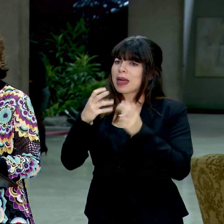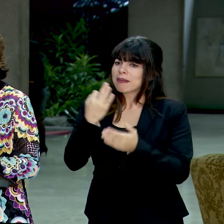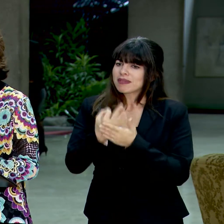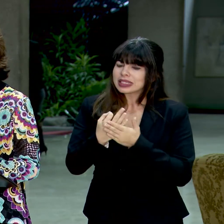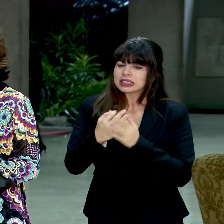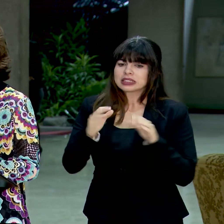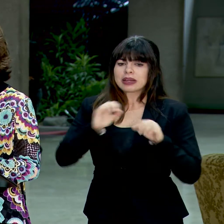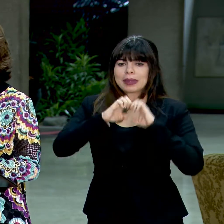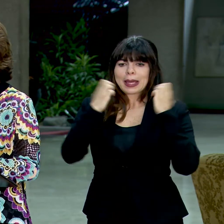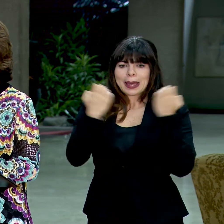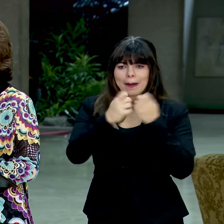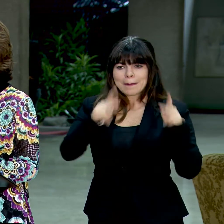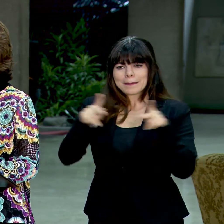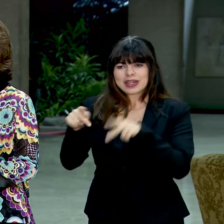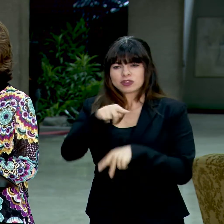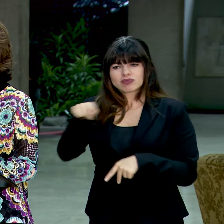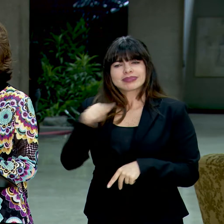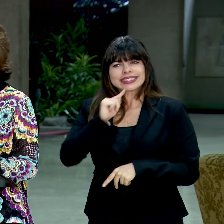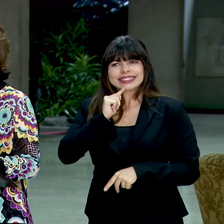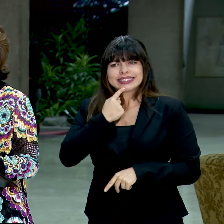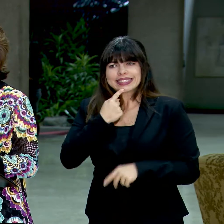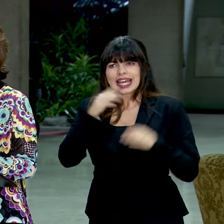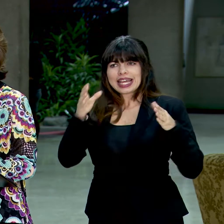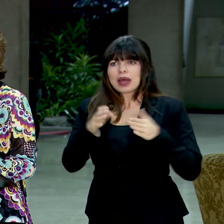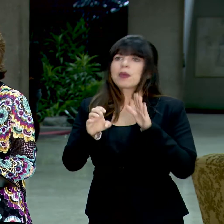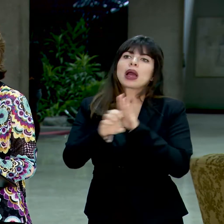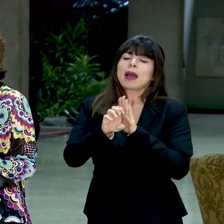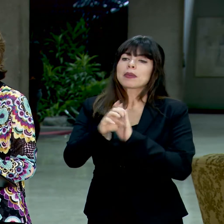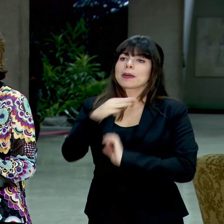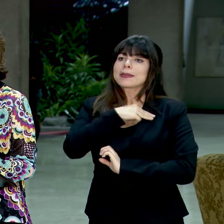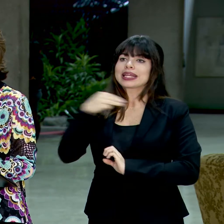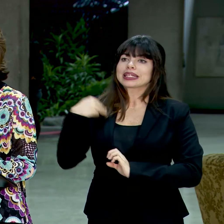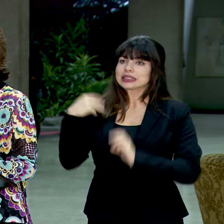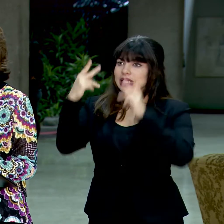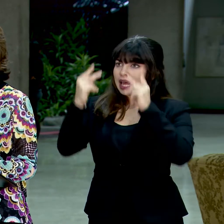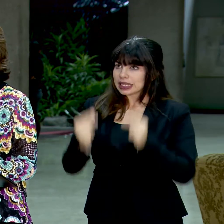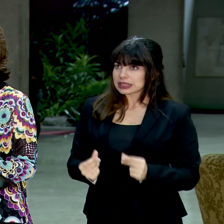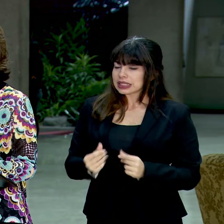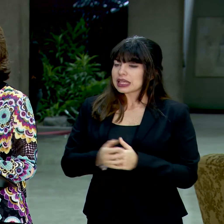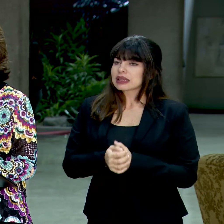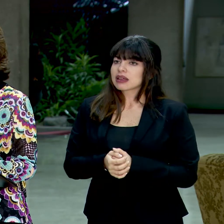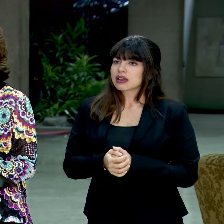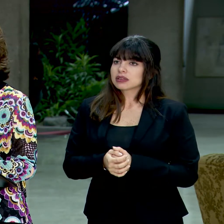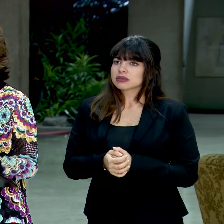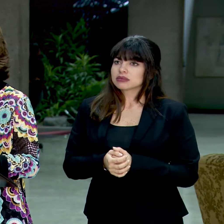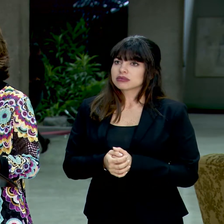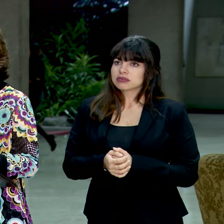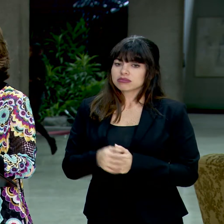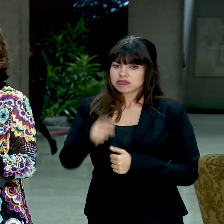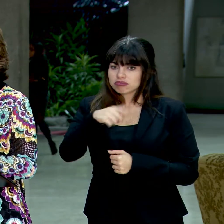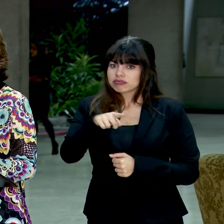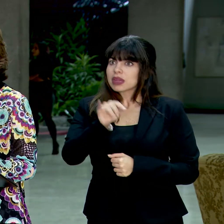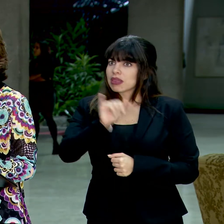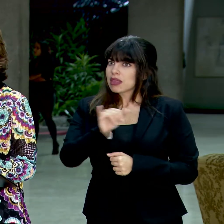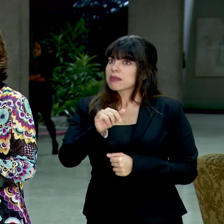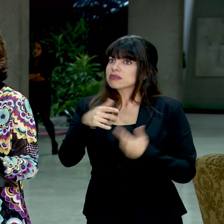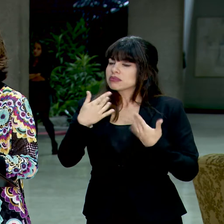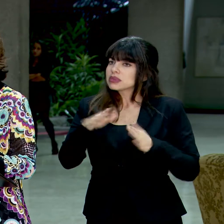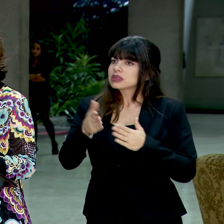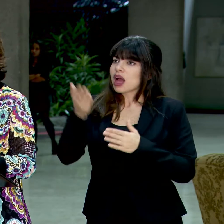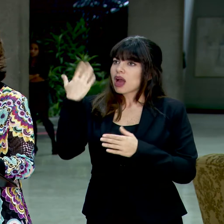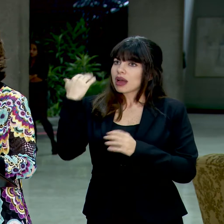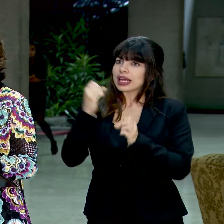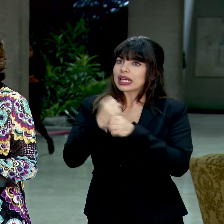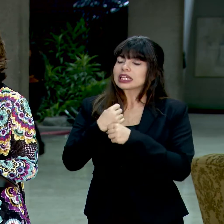un equipo de personas muy serias, entre ellas la señora ministra de Hacienda, que ya también ha hecho